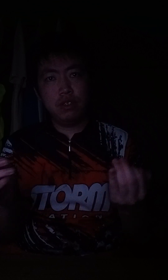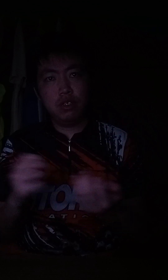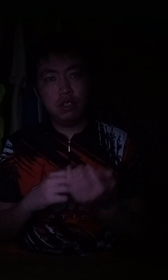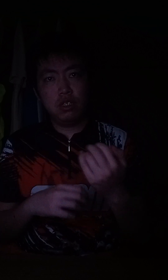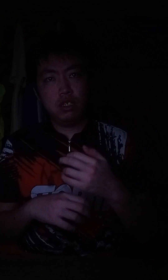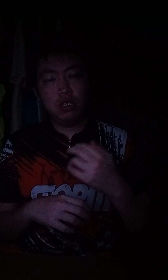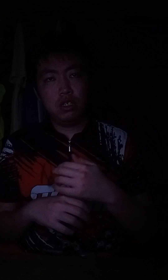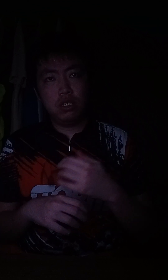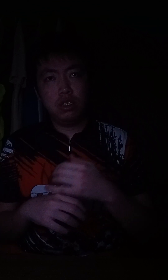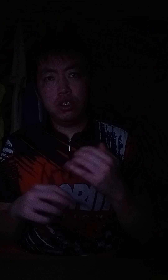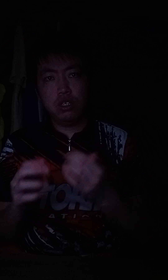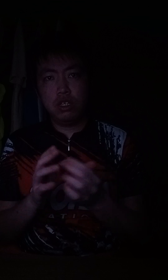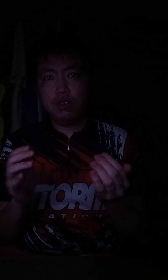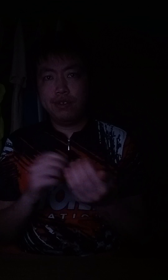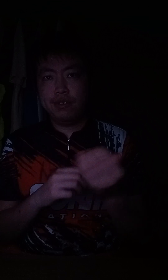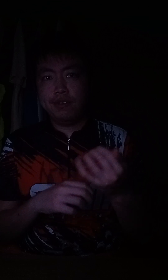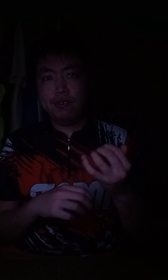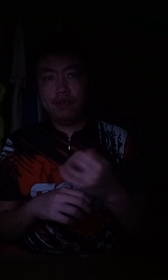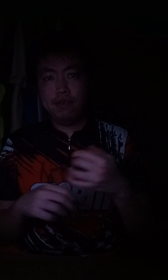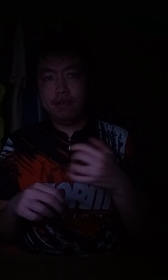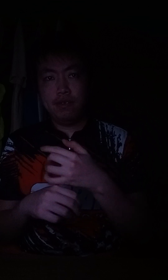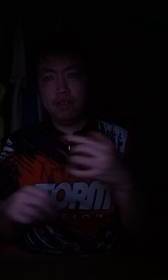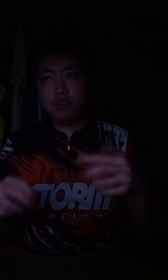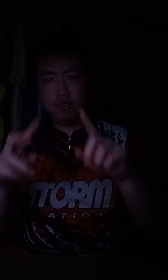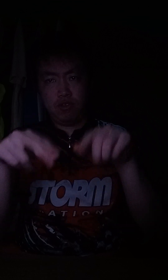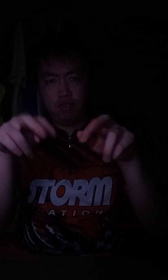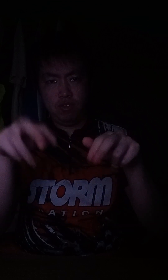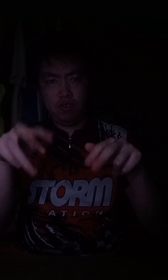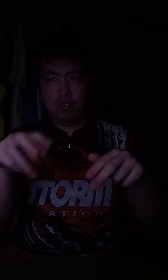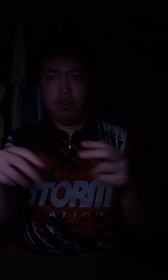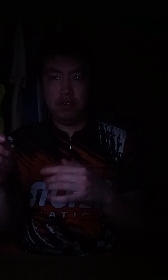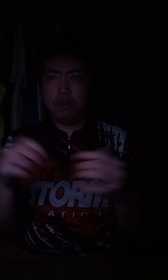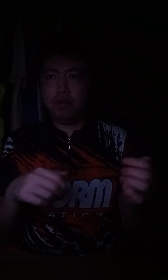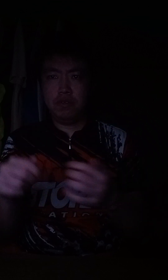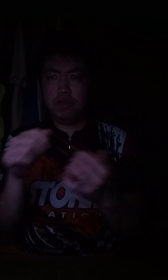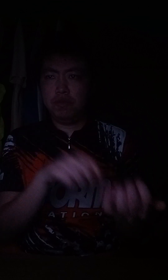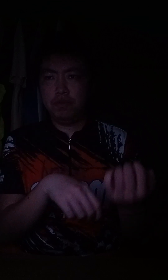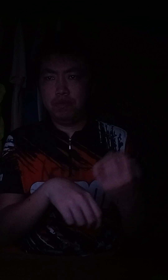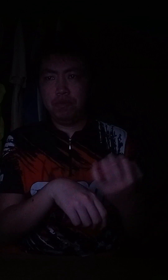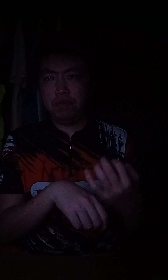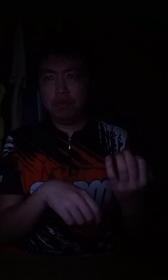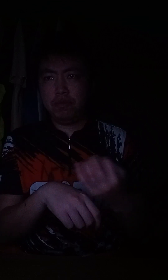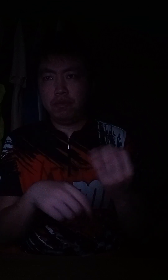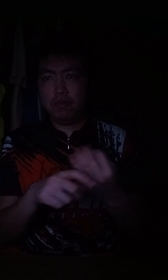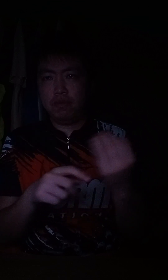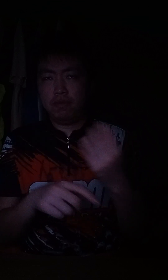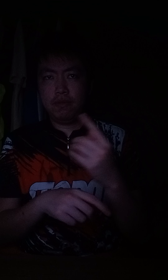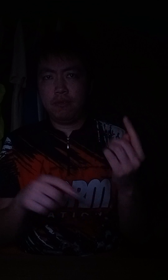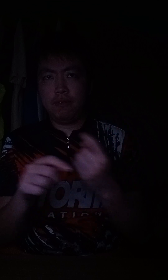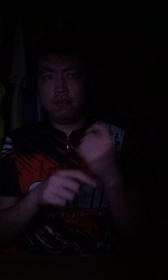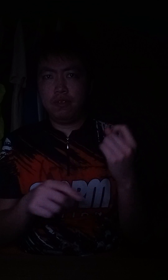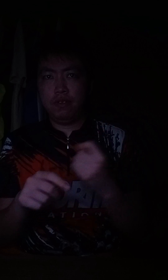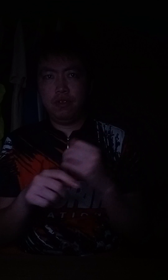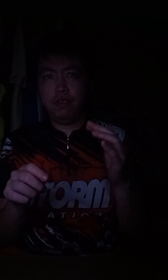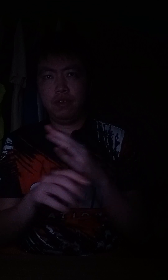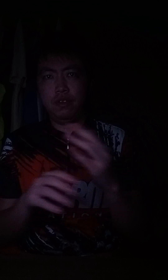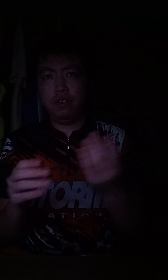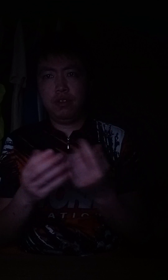국도변에서 화물차가 앞서가던 굴착기를 들이받은 뒤 넘어져 화물차 운전자가 숨졌습니다. 박범식